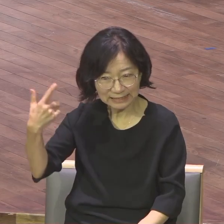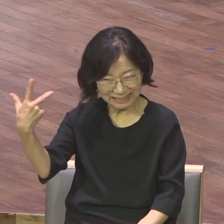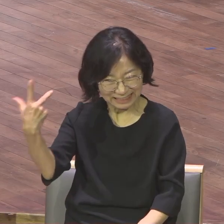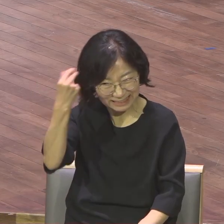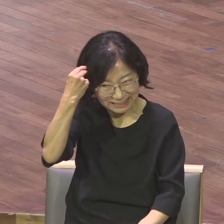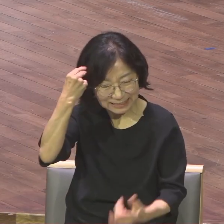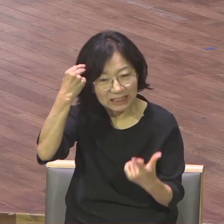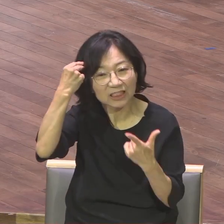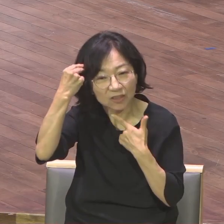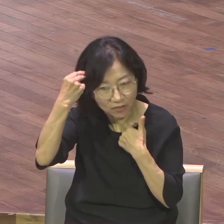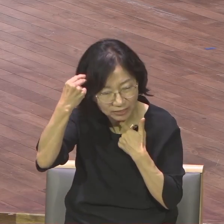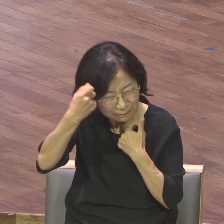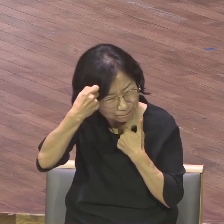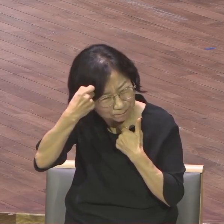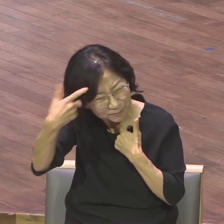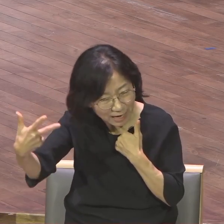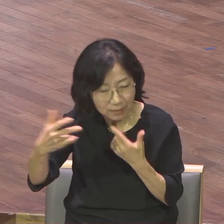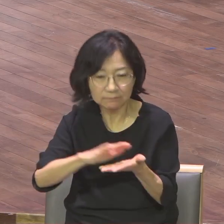때문에.